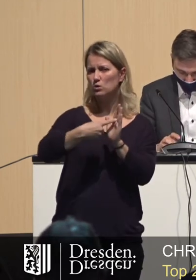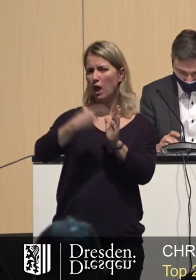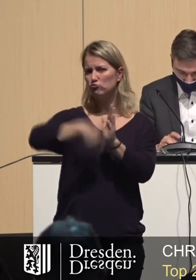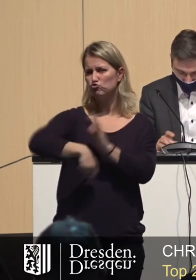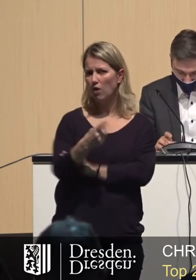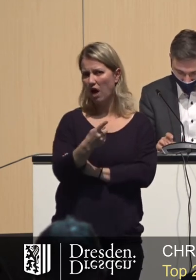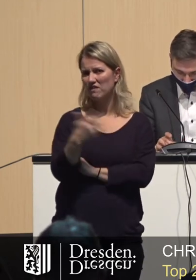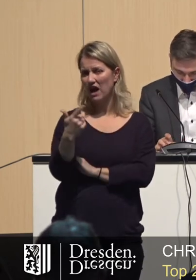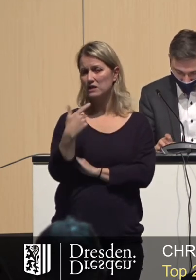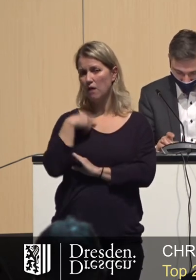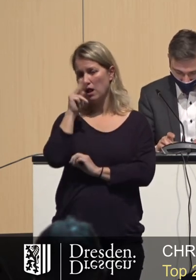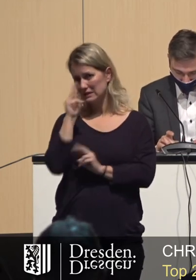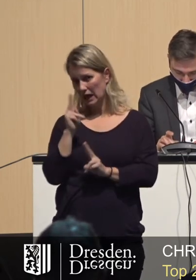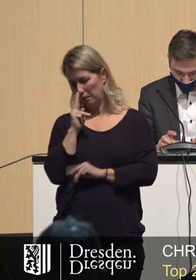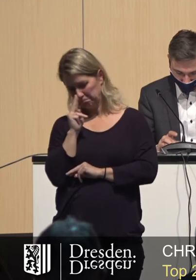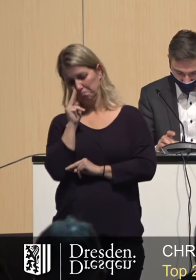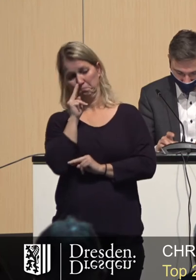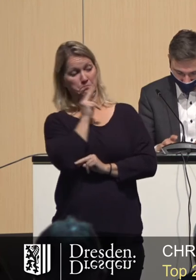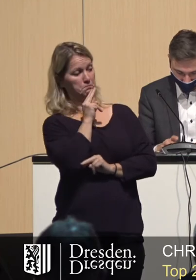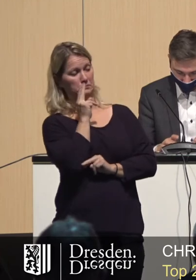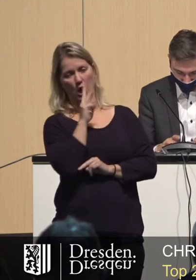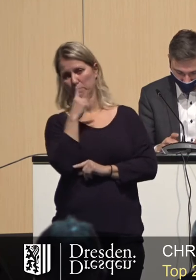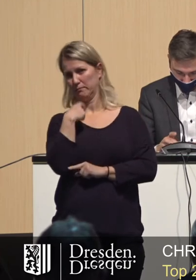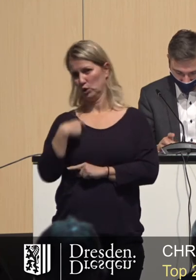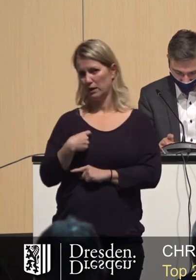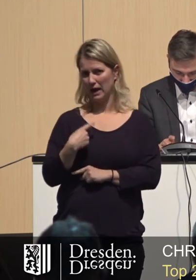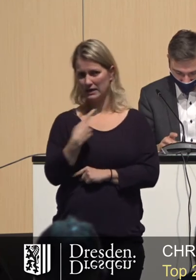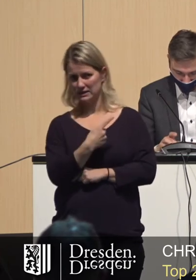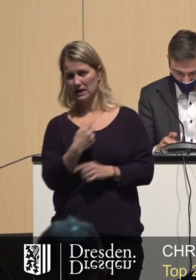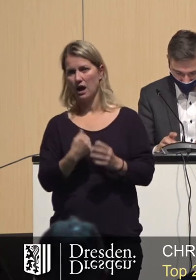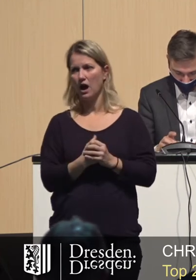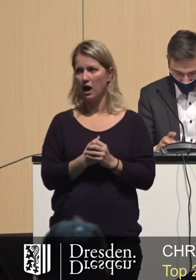mal eben zum Oberbürgermeister und zum